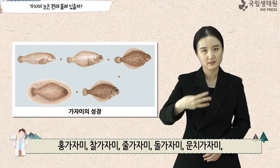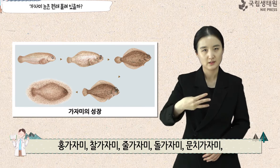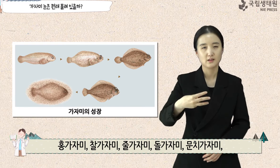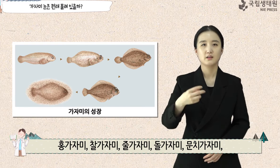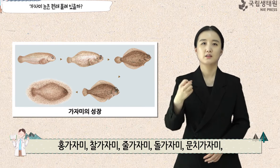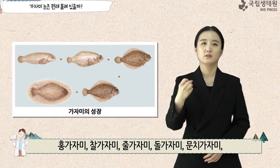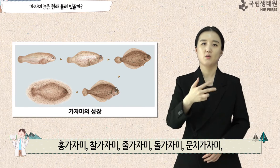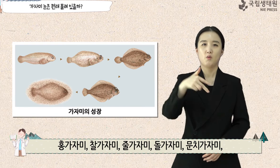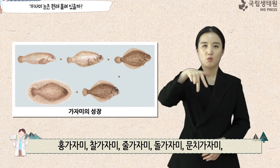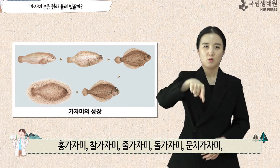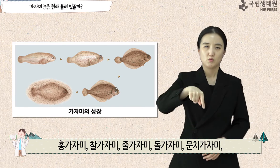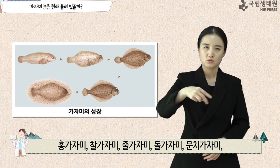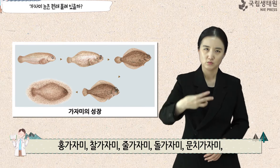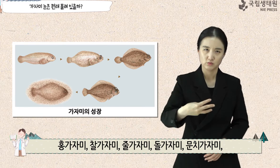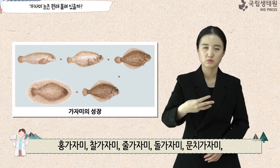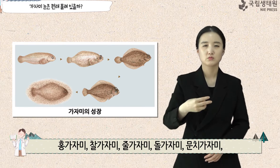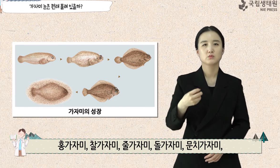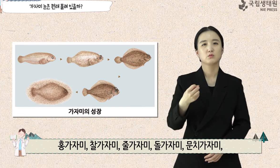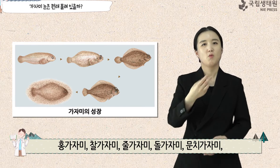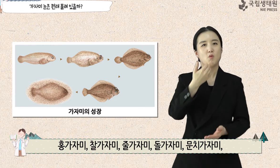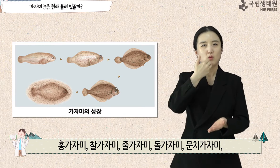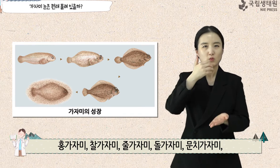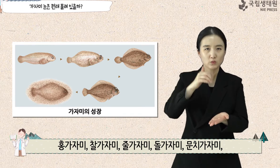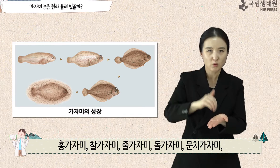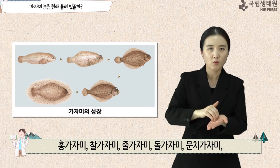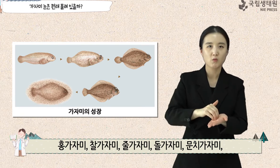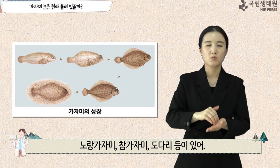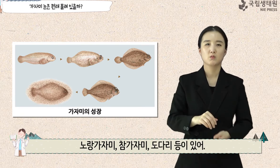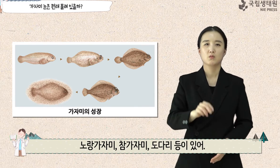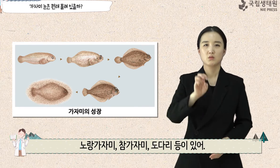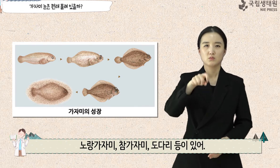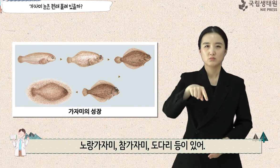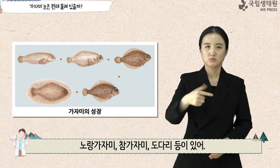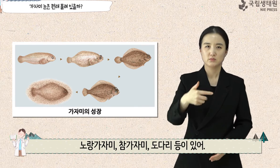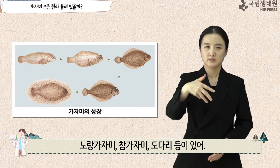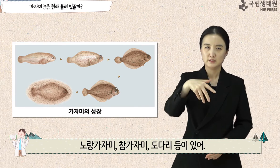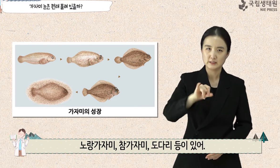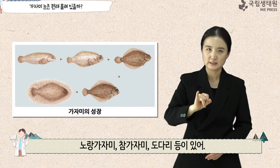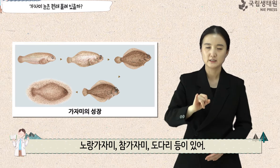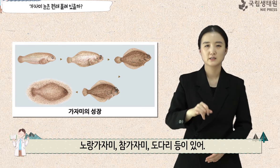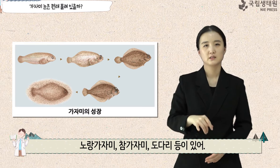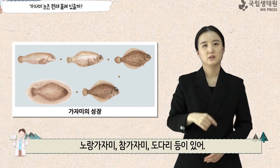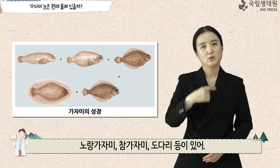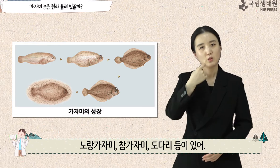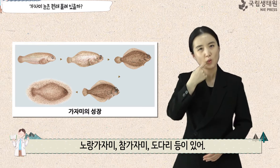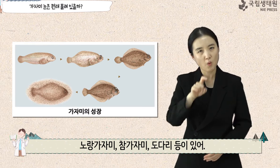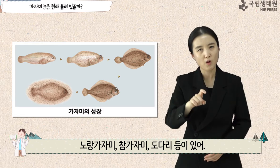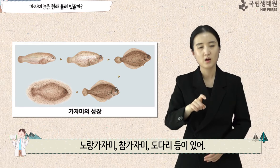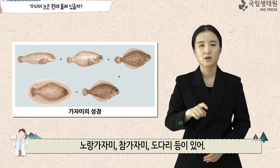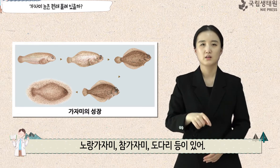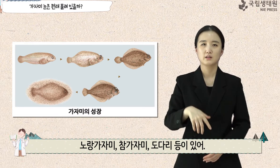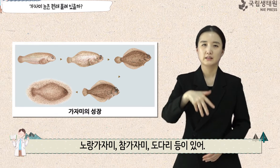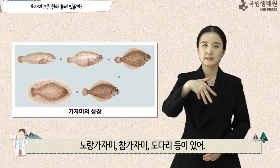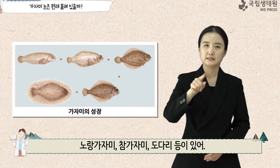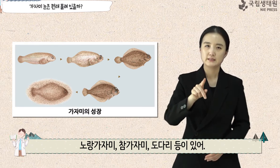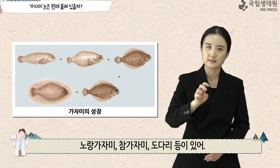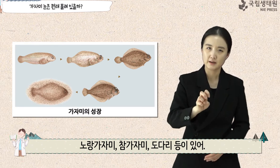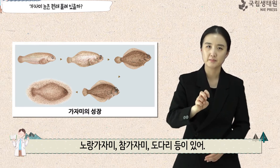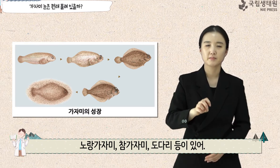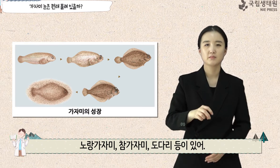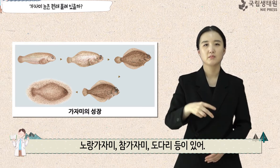줄가자미, 돌가자미, 문치가자미, 노랑가자미, 참가자미,